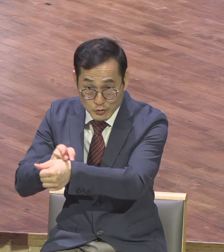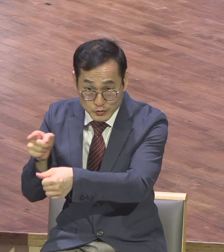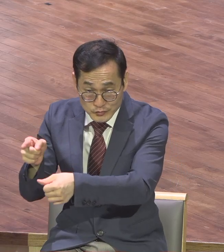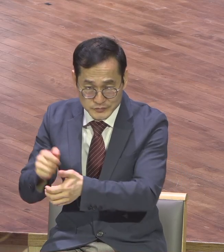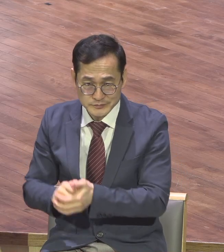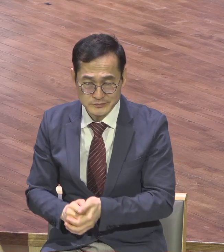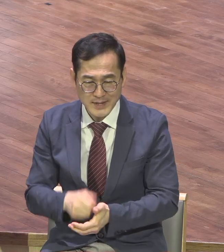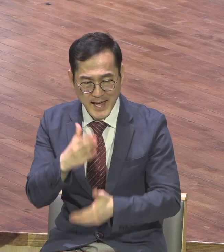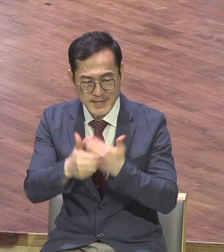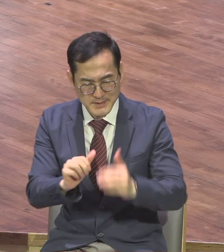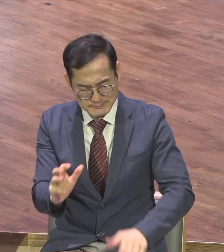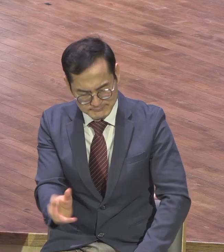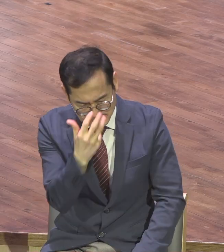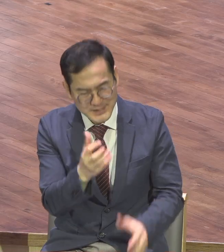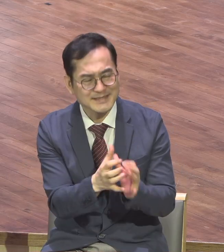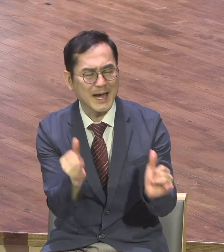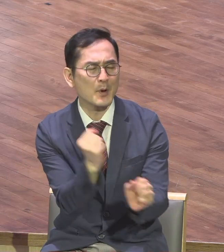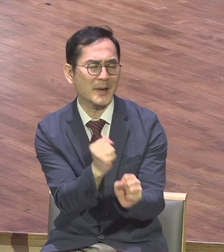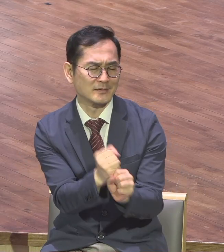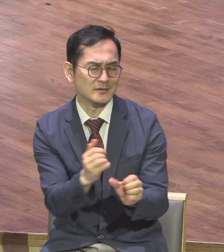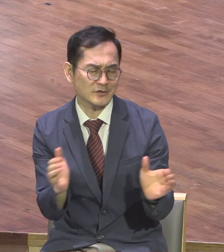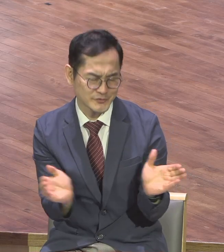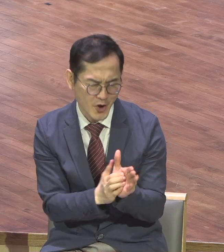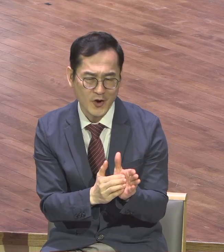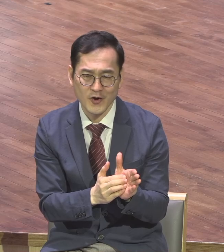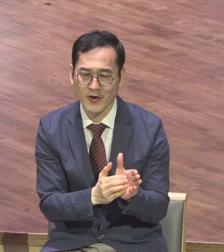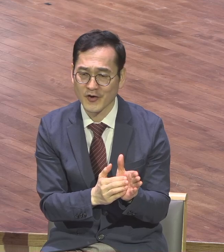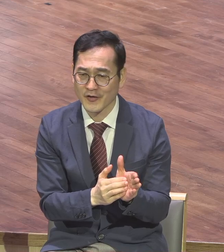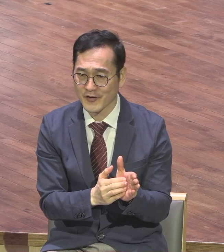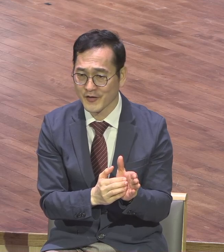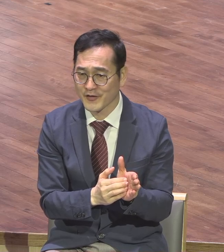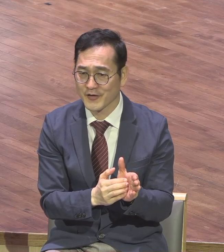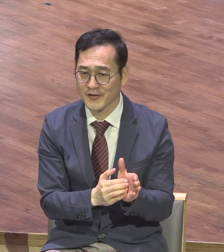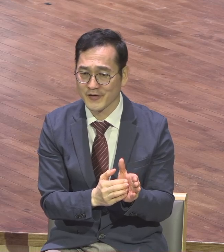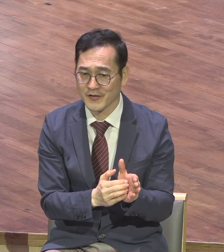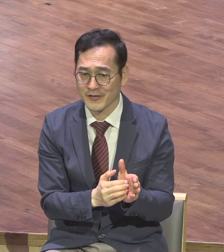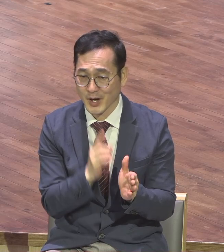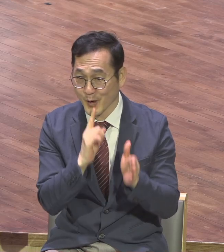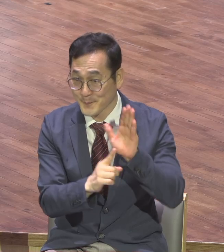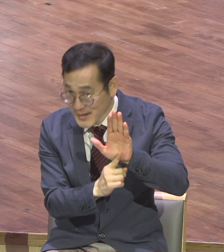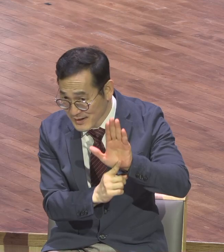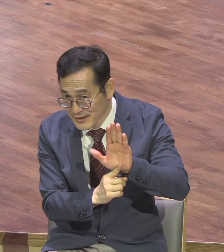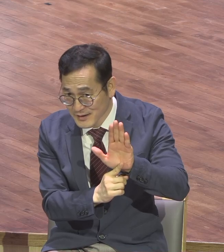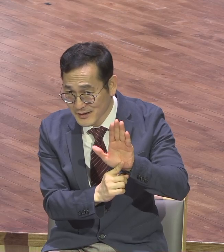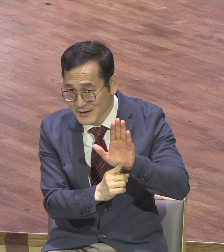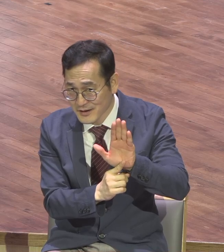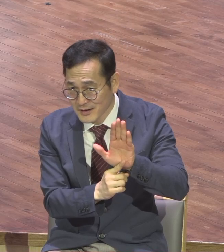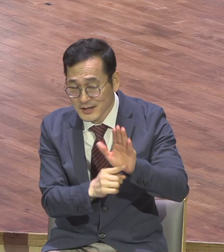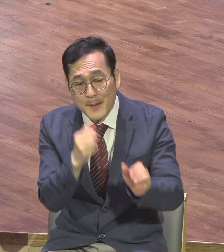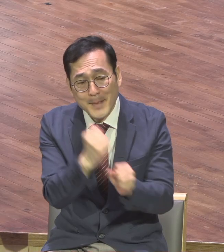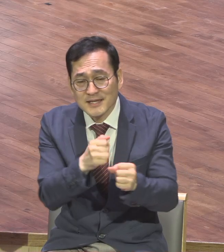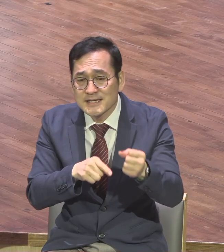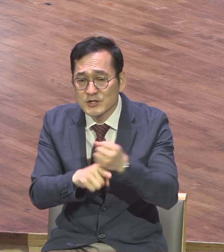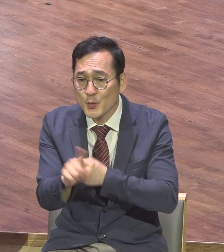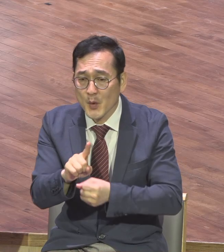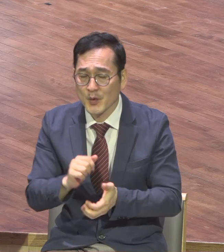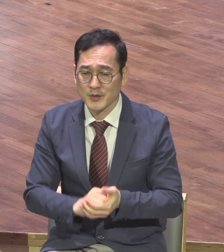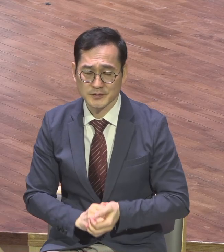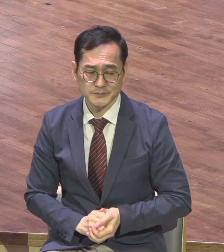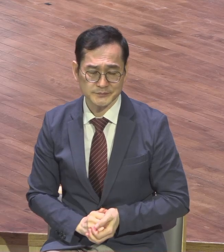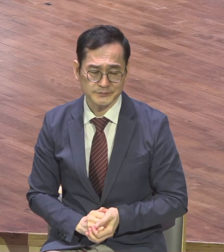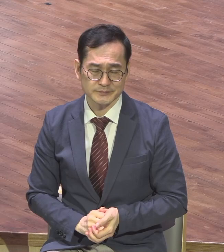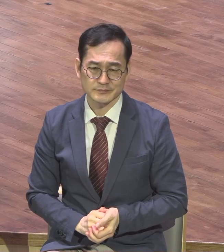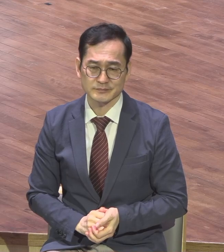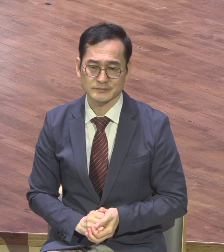하나님의 걸작품으로 이 만드신 이유를 이어서 설명을 잘했습니다. 우리는 그가 만드신